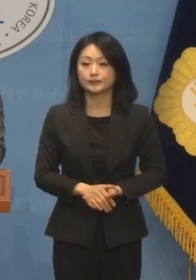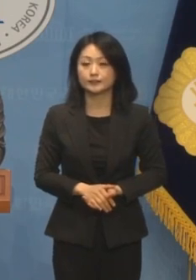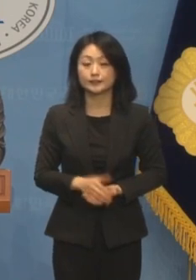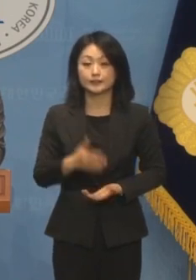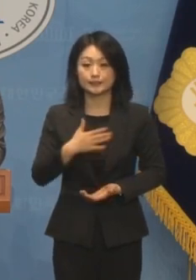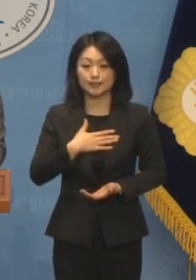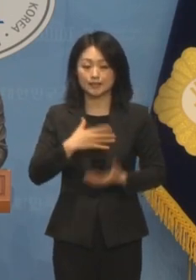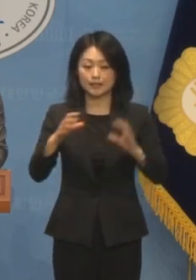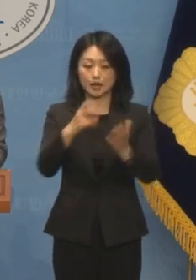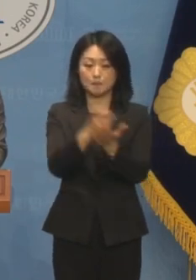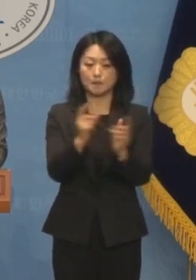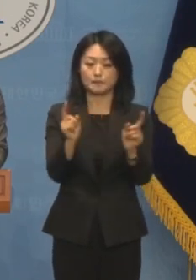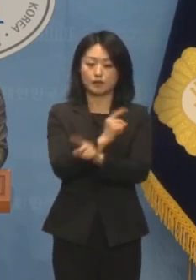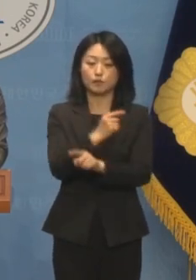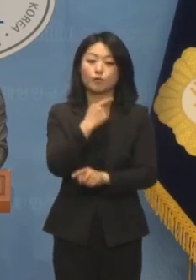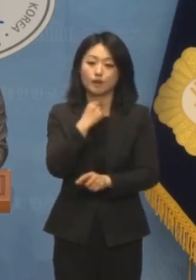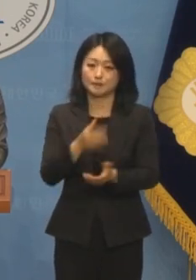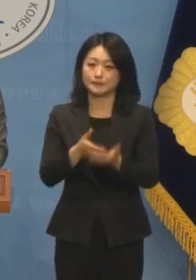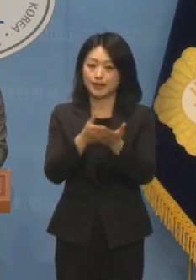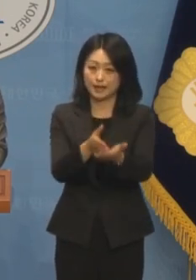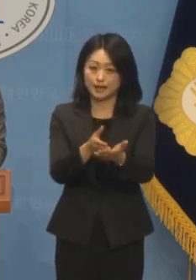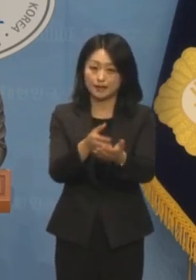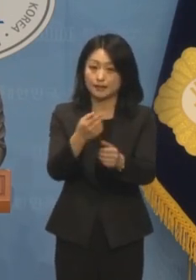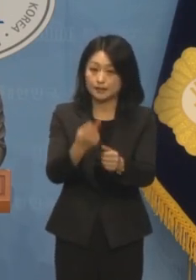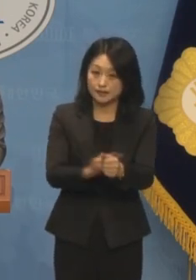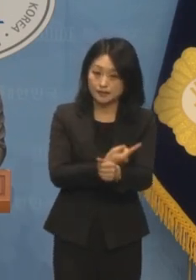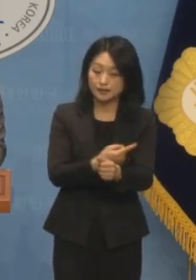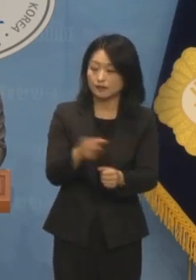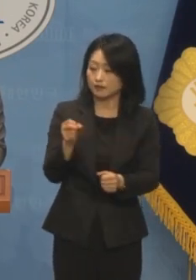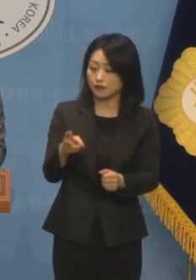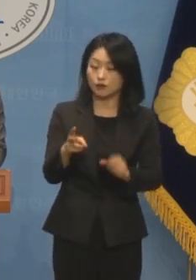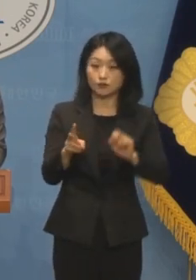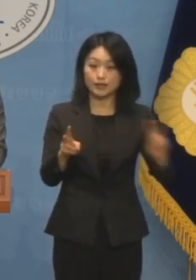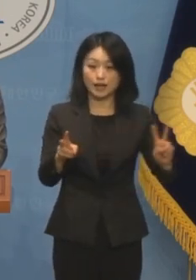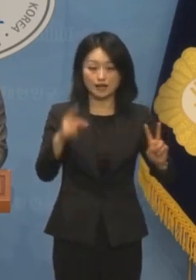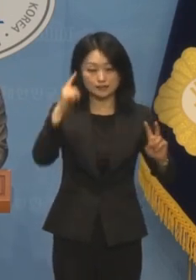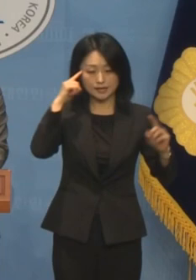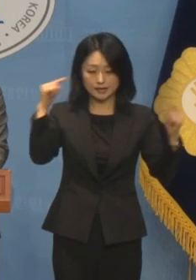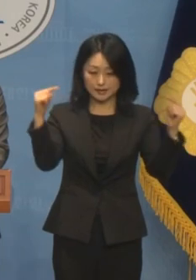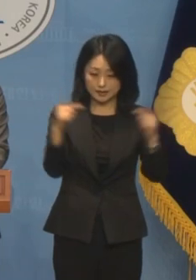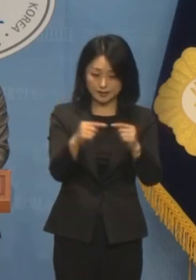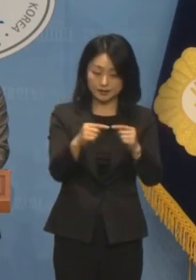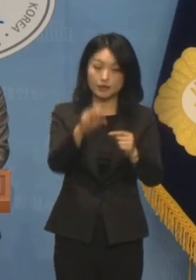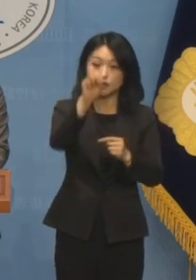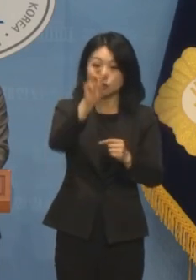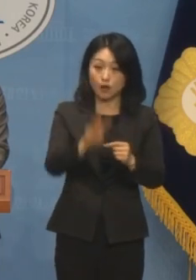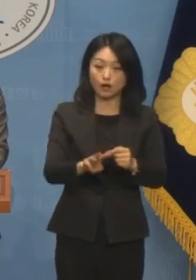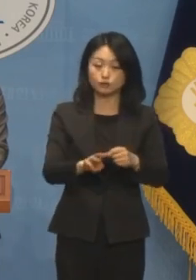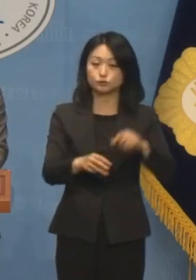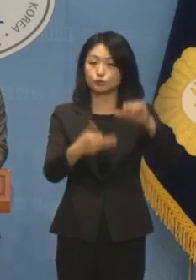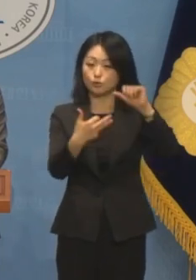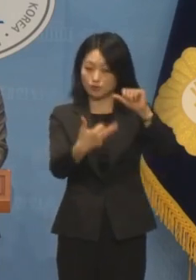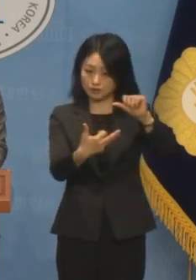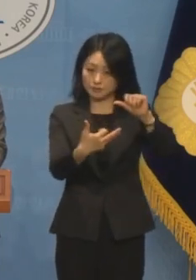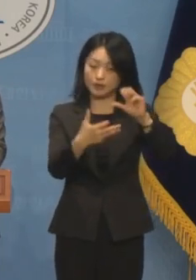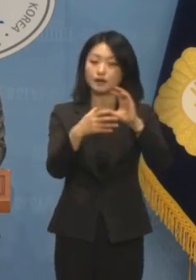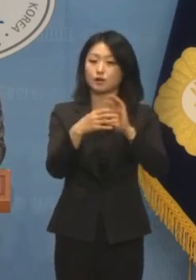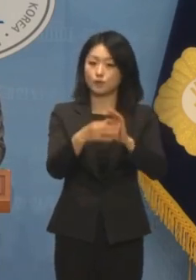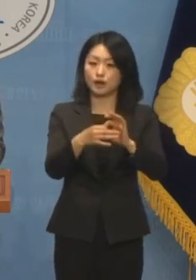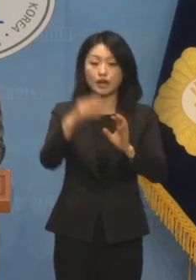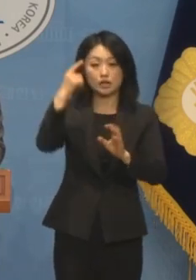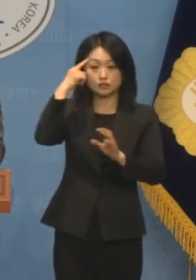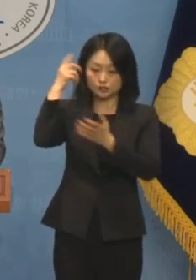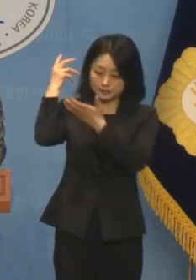원포인트 개헌을 하게 된다면 차제에 여야 간 이견이 없는 광주 5.18 민주화운동